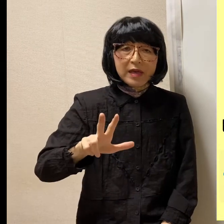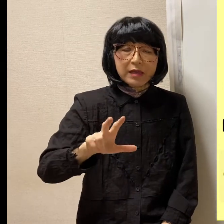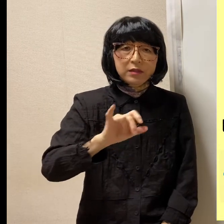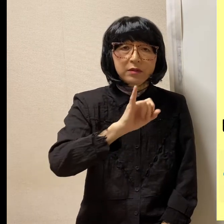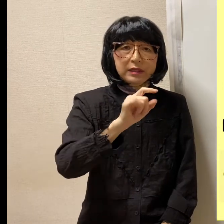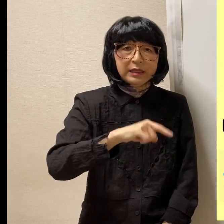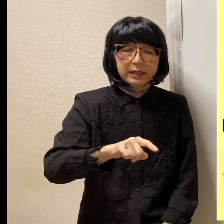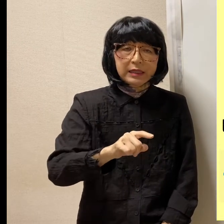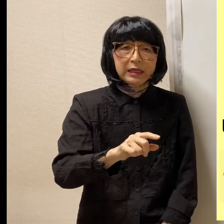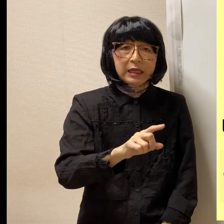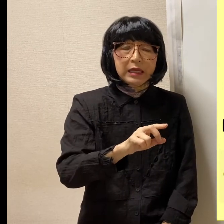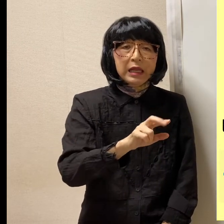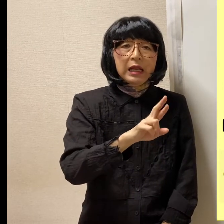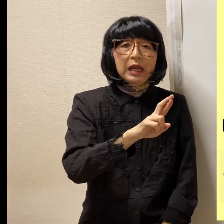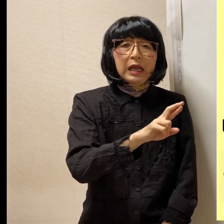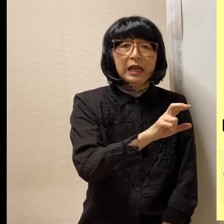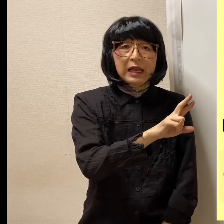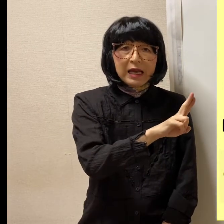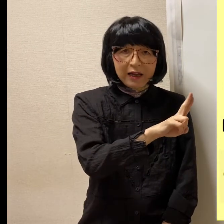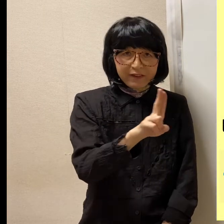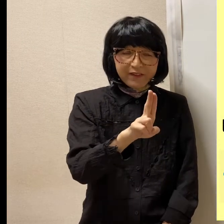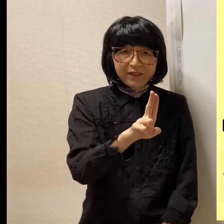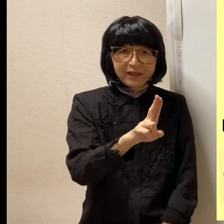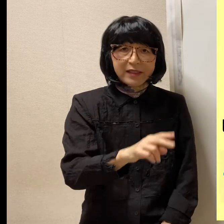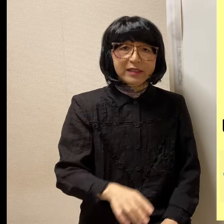He fell in love.